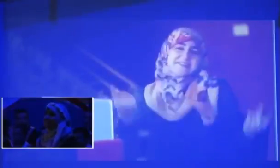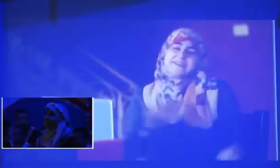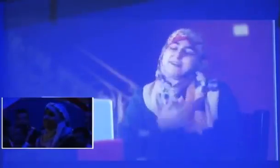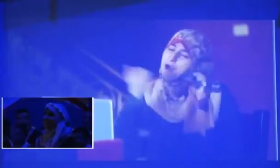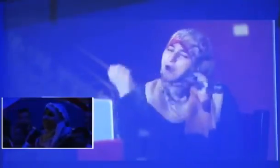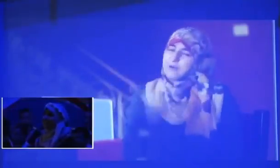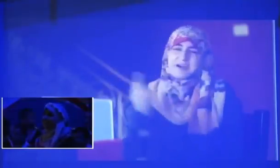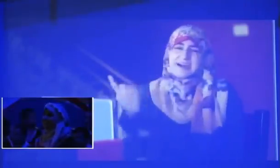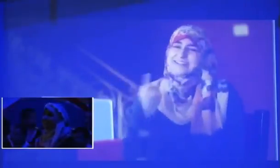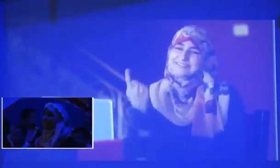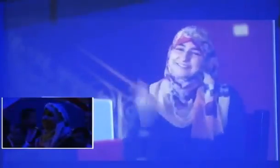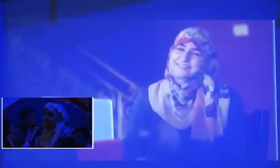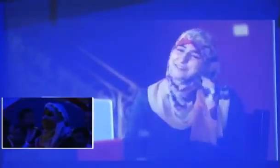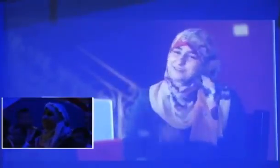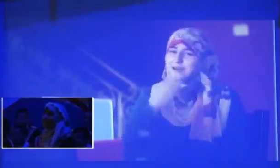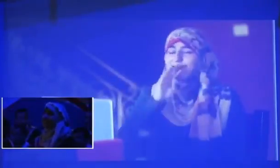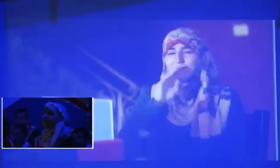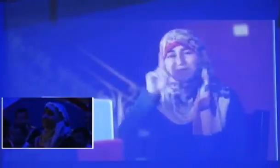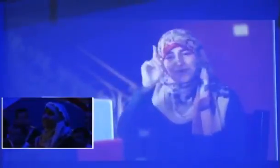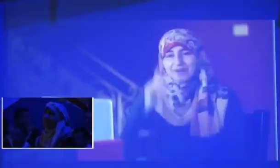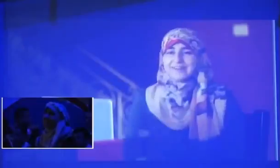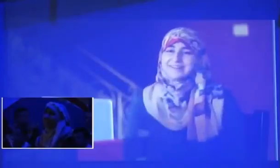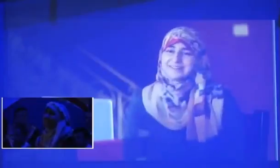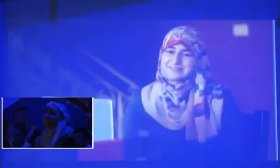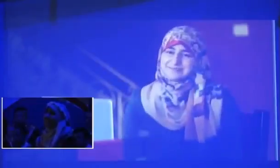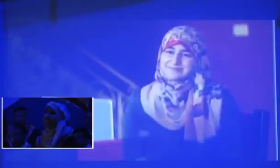شخص عادي مش معاق سمعيا.